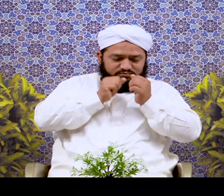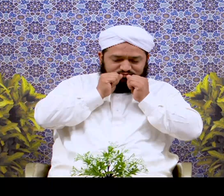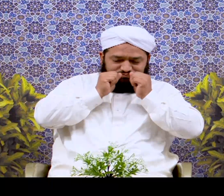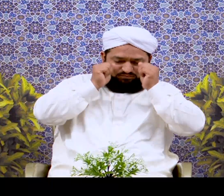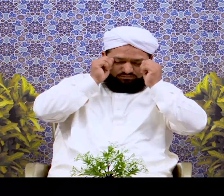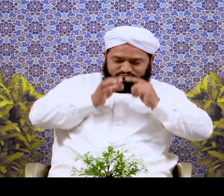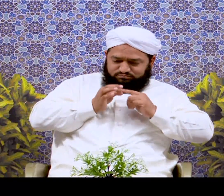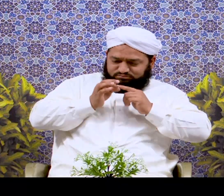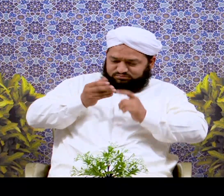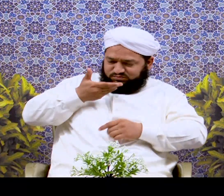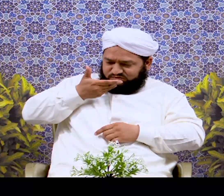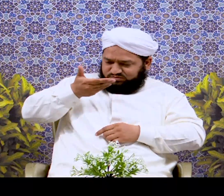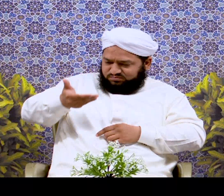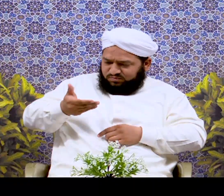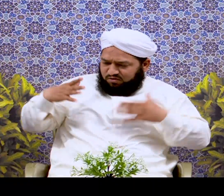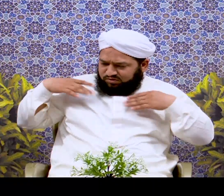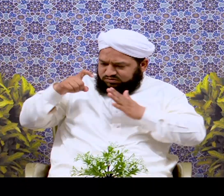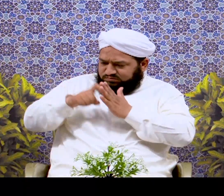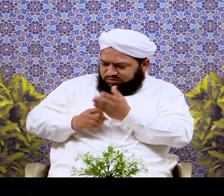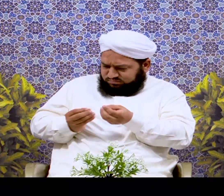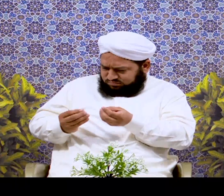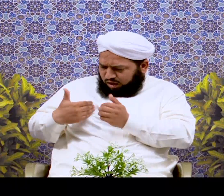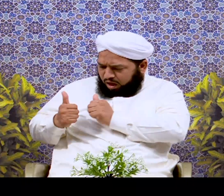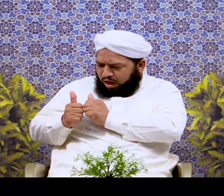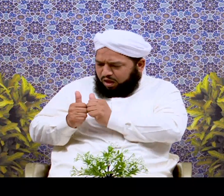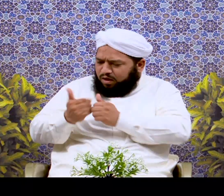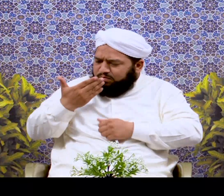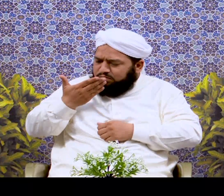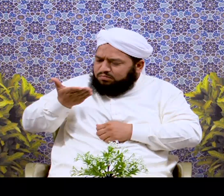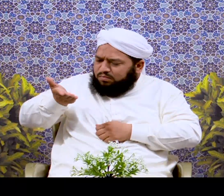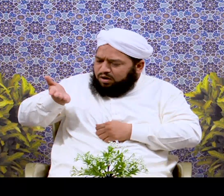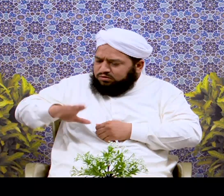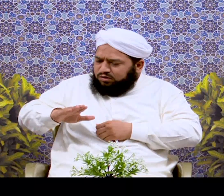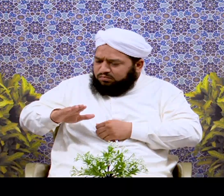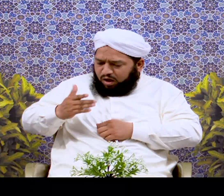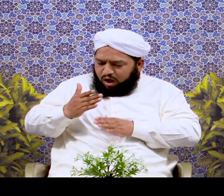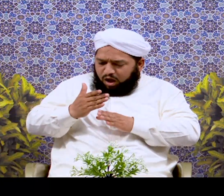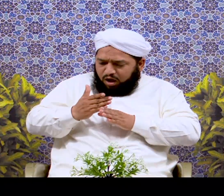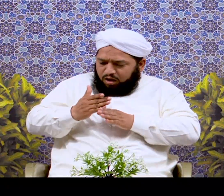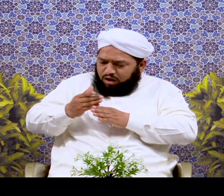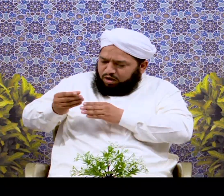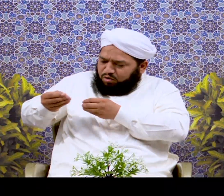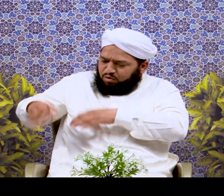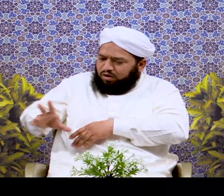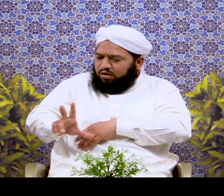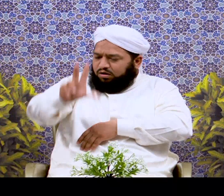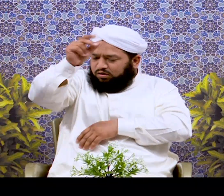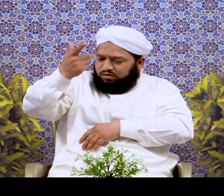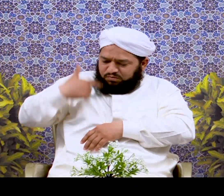وسلم نے فرمایا، جبریل، ہمراہی کا یہ طریقہ نہیں کہ راستے میں ساتھ چھوڑ دیا جائے۔ عرض کیا،